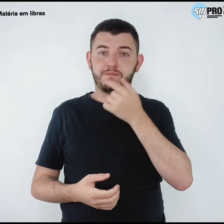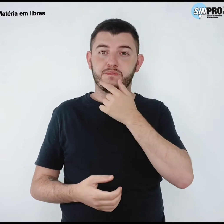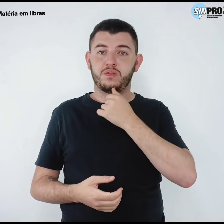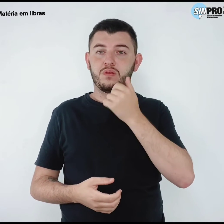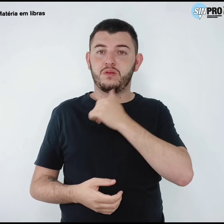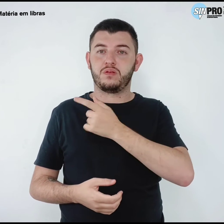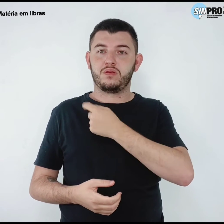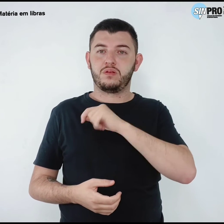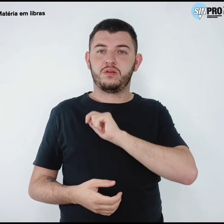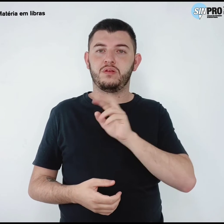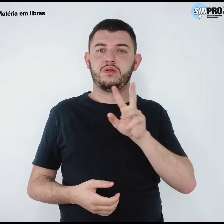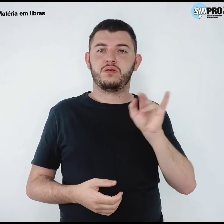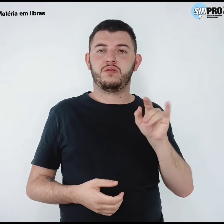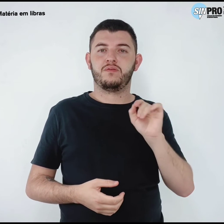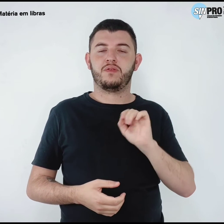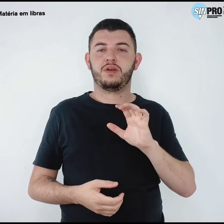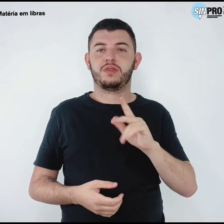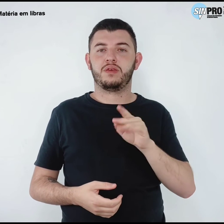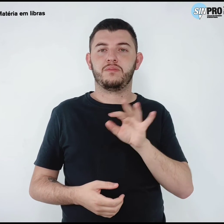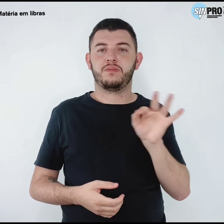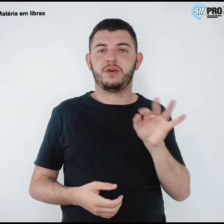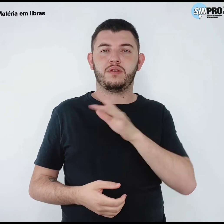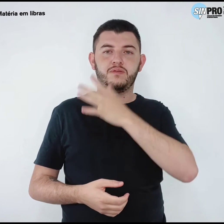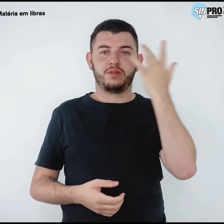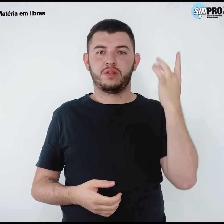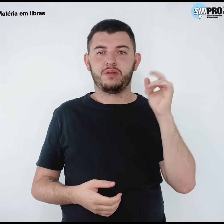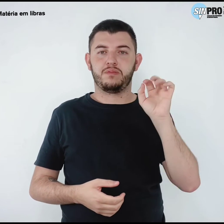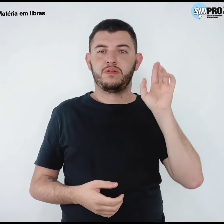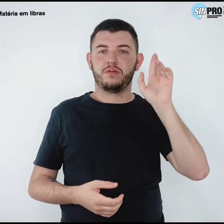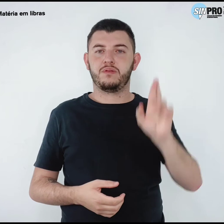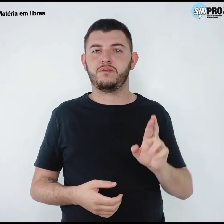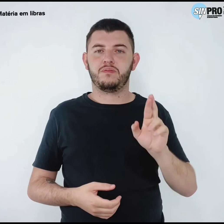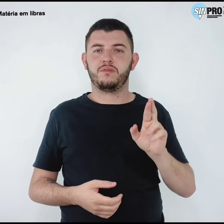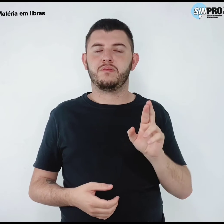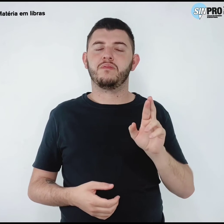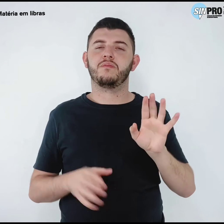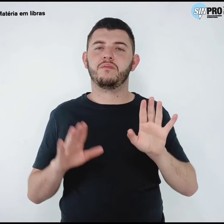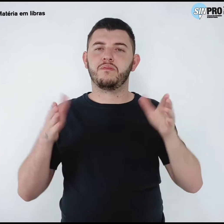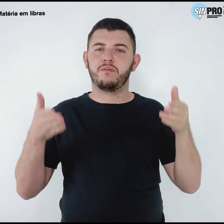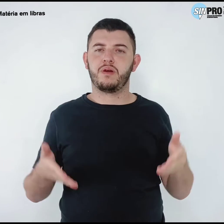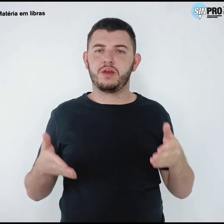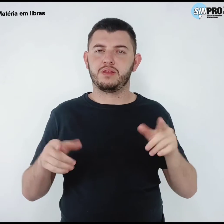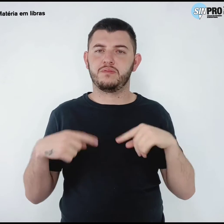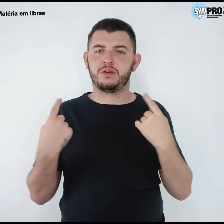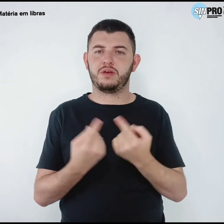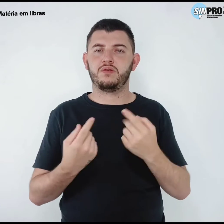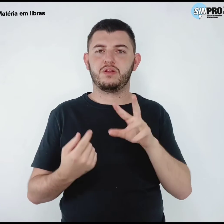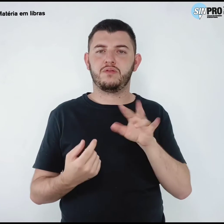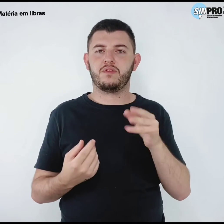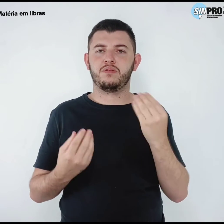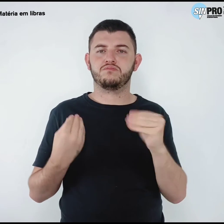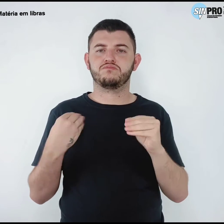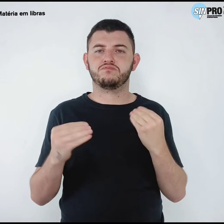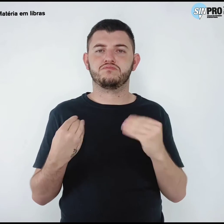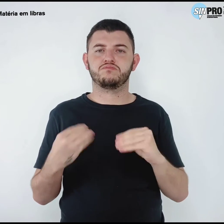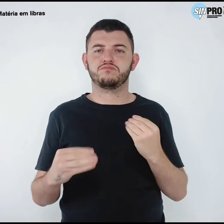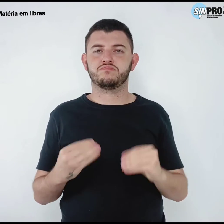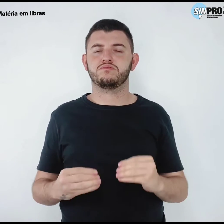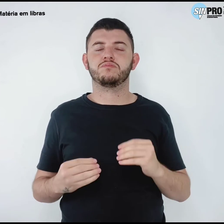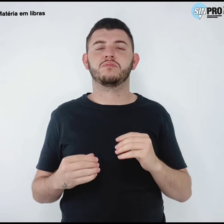delegada irá inserir o CPF e nome de cada participante da reunião na qual